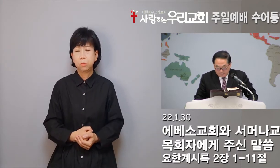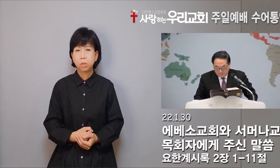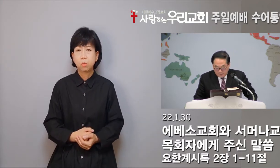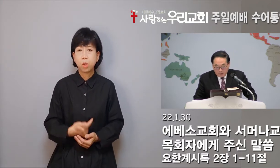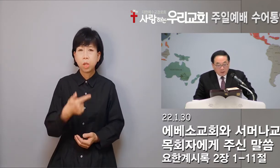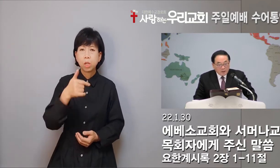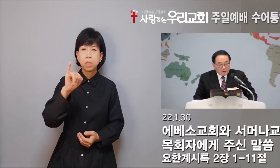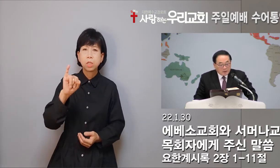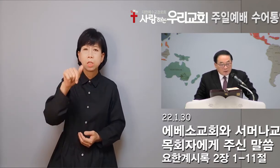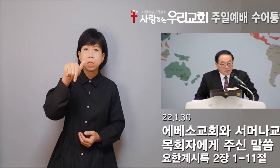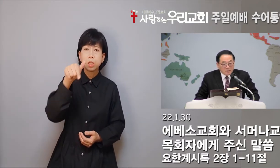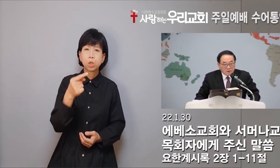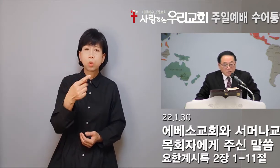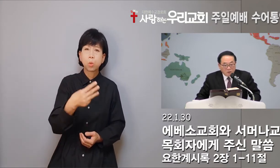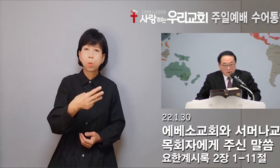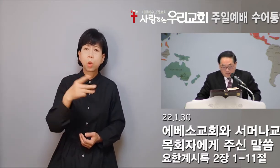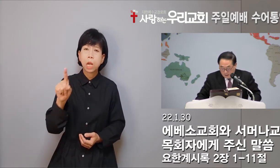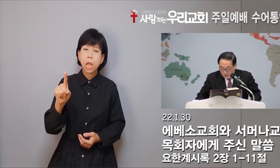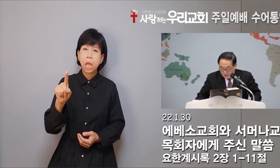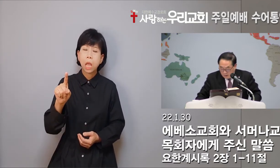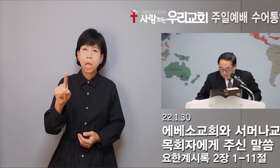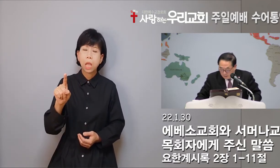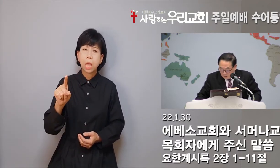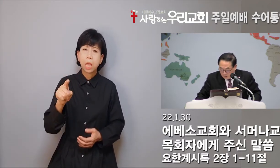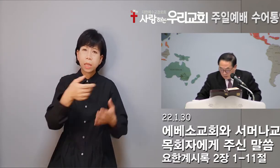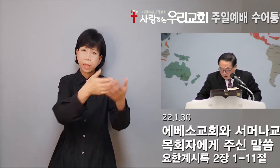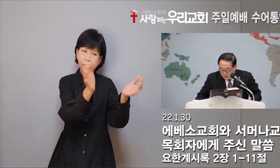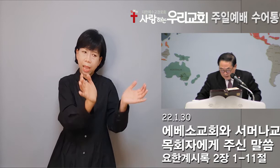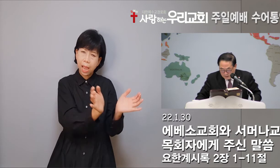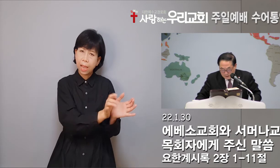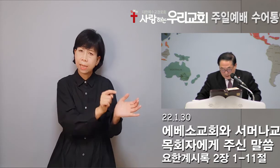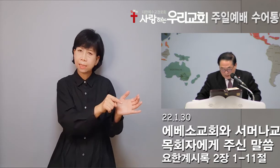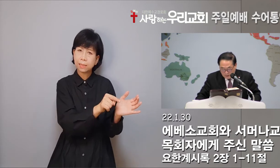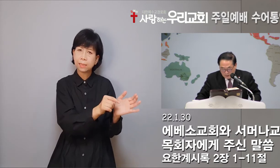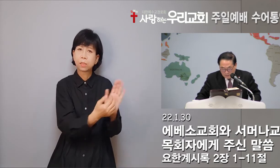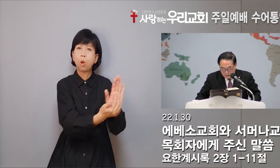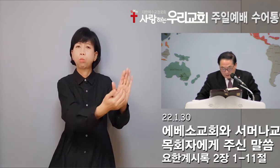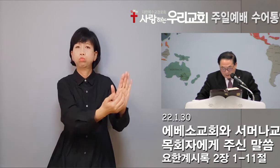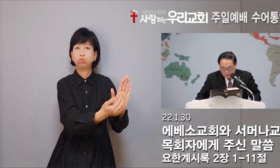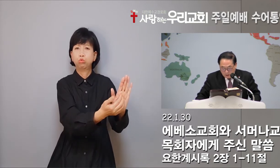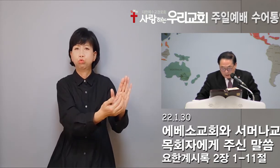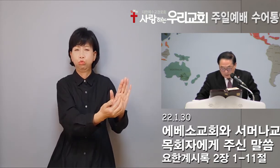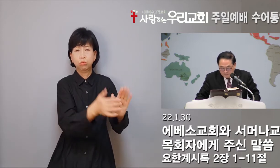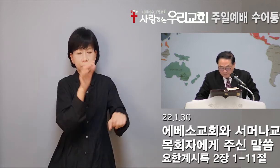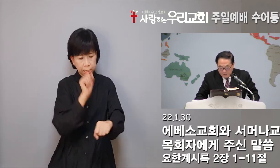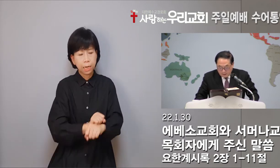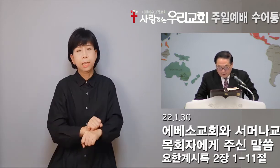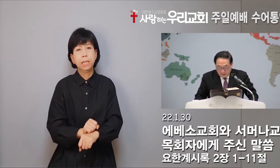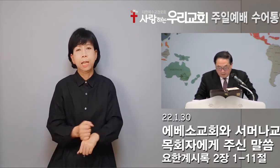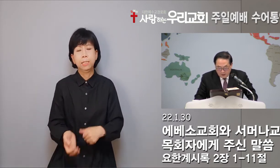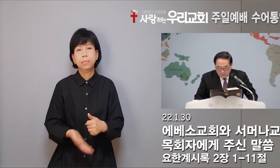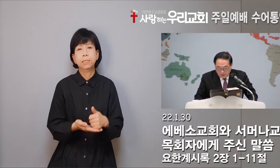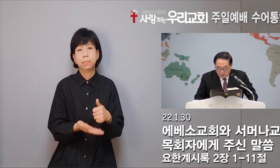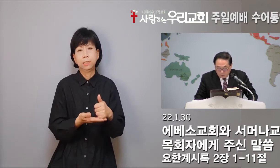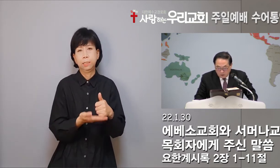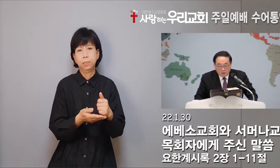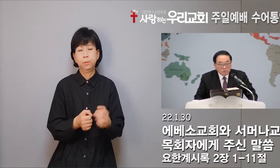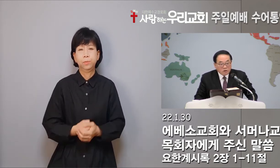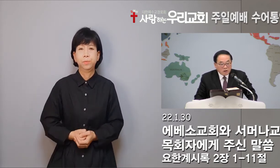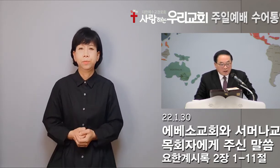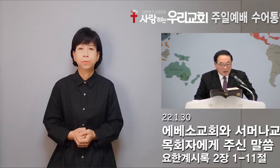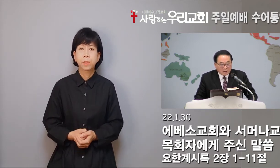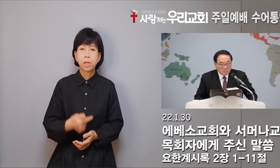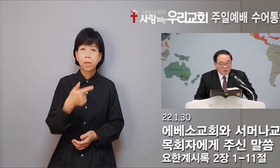것입니다. 그래서 그 교회의 목회자에게 칭찬했던 것입니다. 니골라당은 당의 발람의